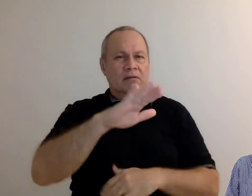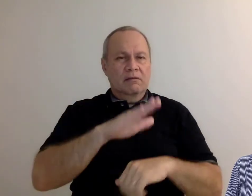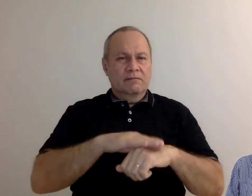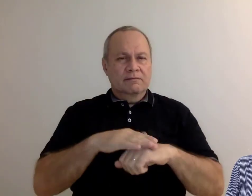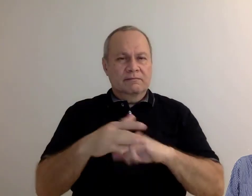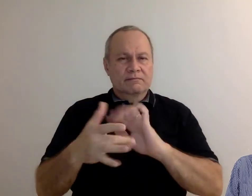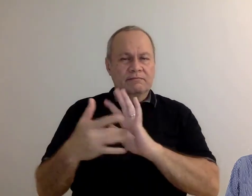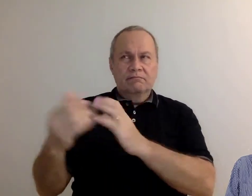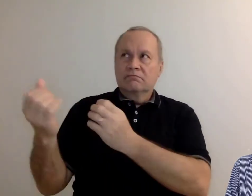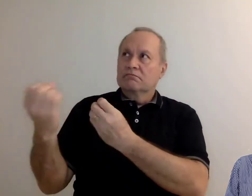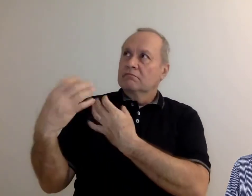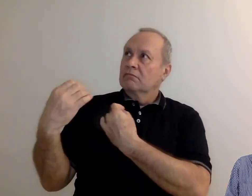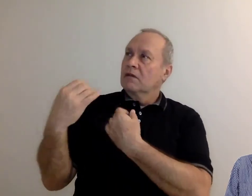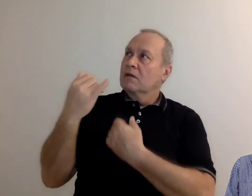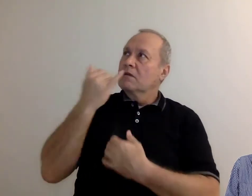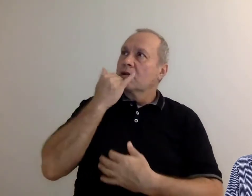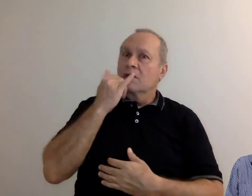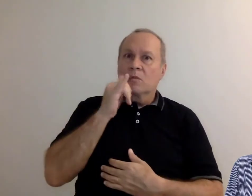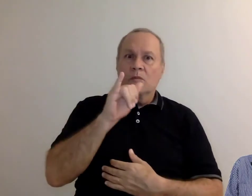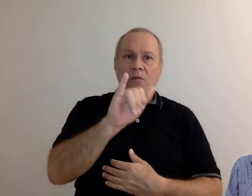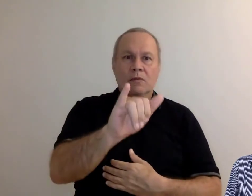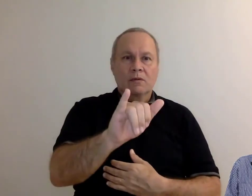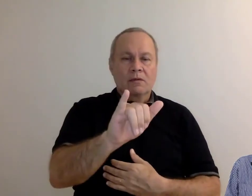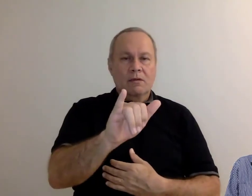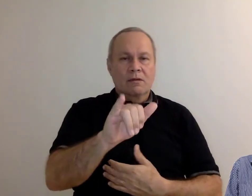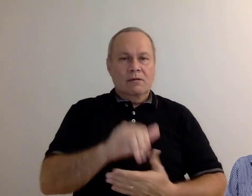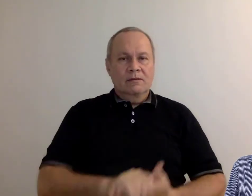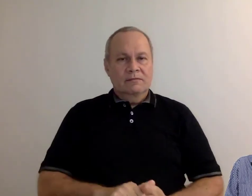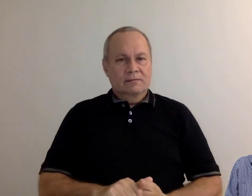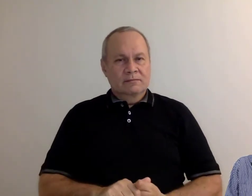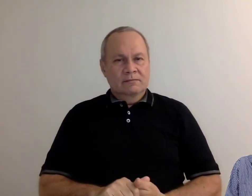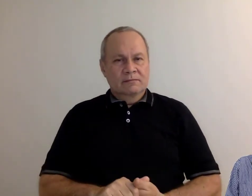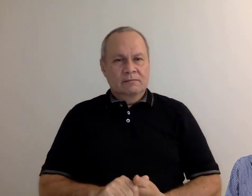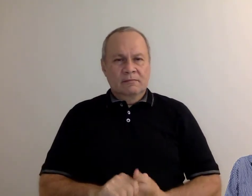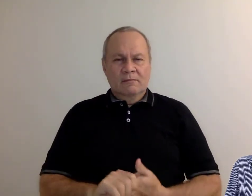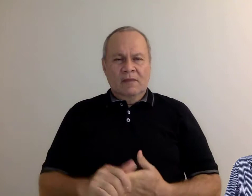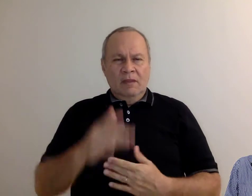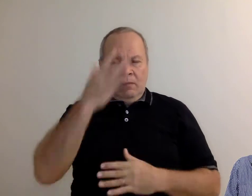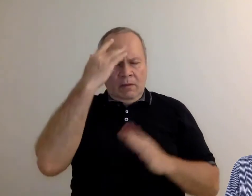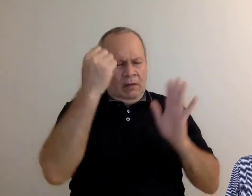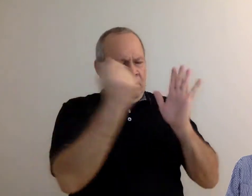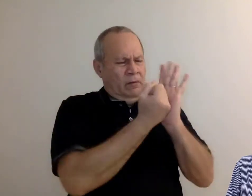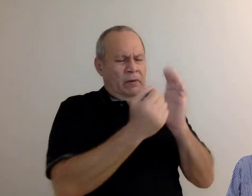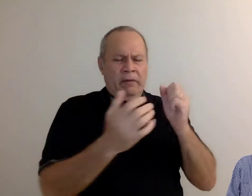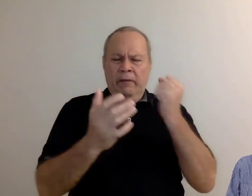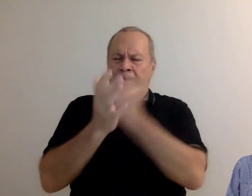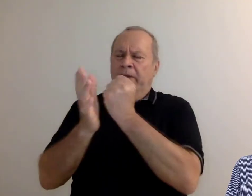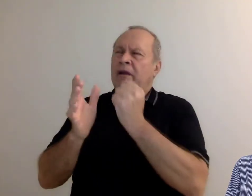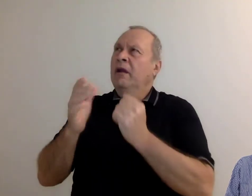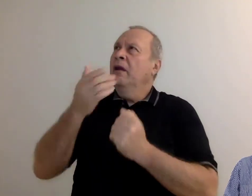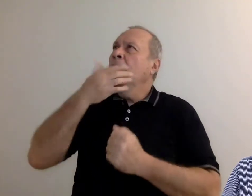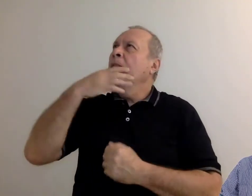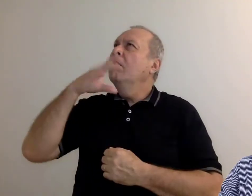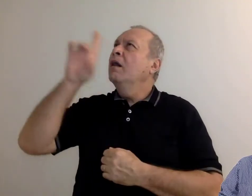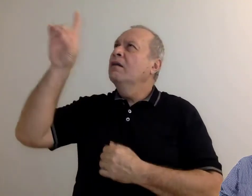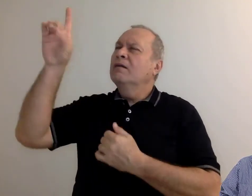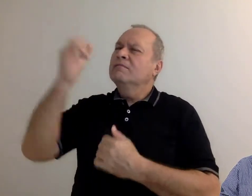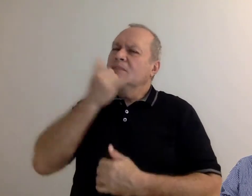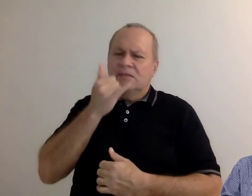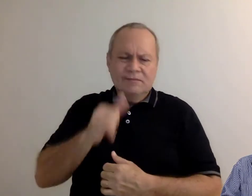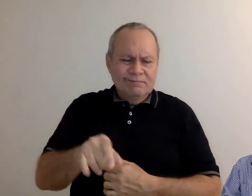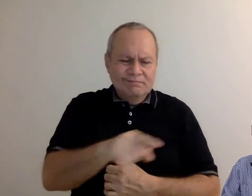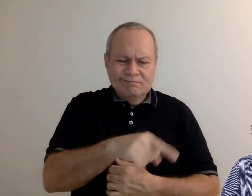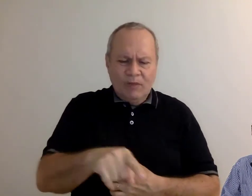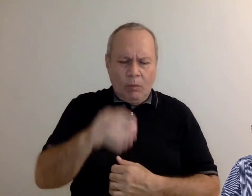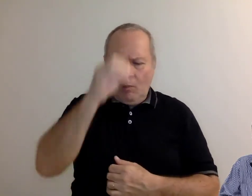a perdoar. Jesus disse: Pai, perdoa-lhes, porque eles não sabem o que fazem. Em Mateus